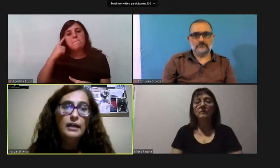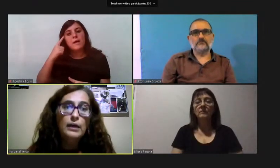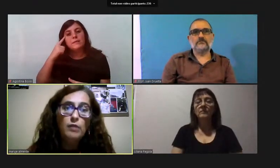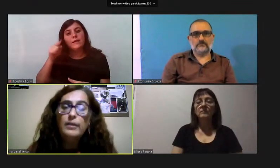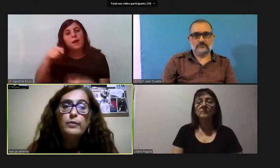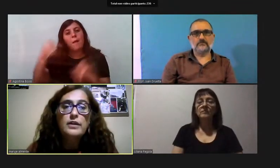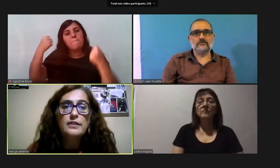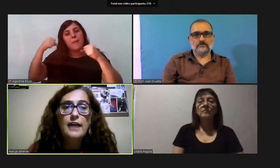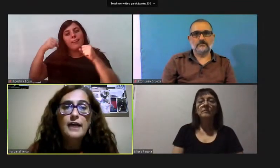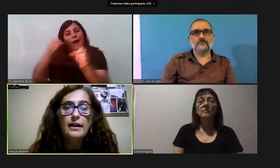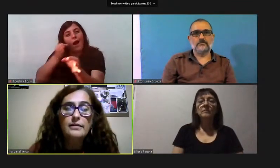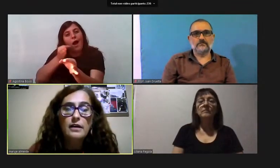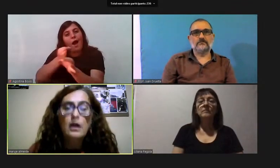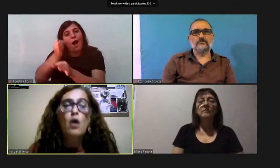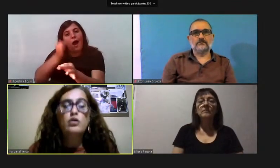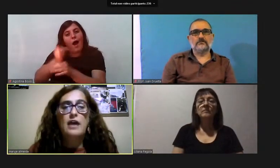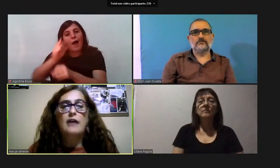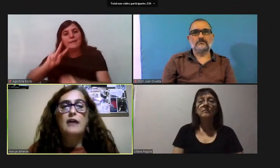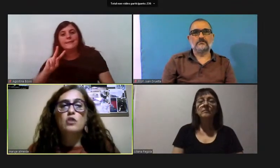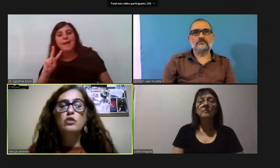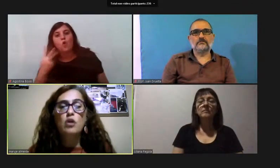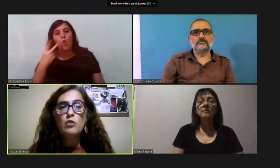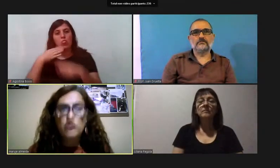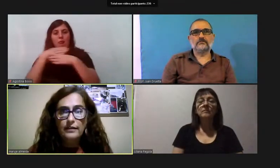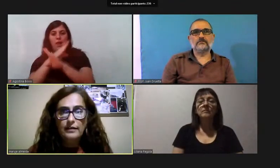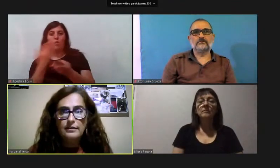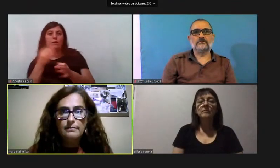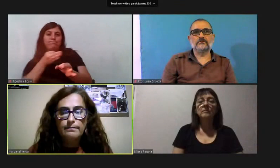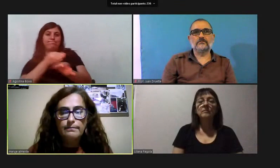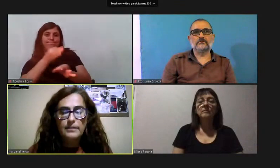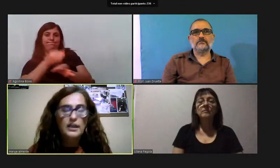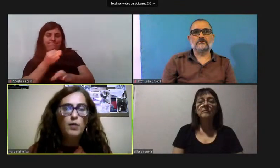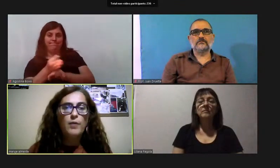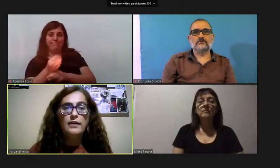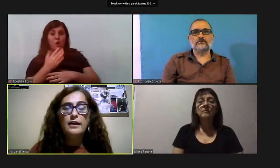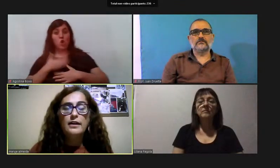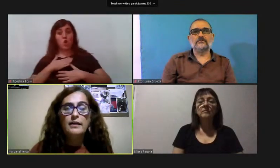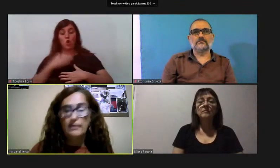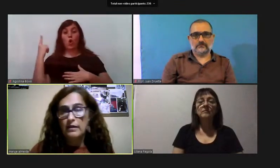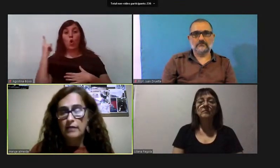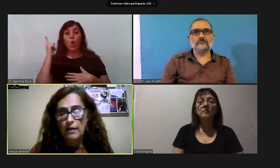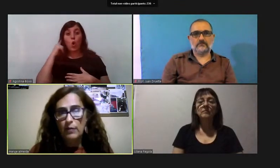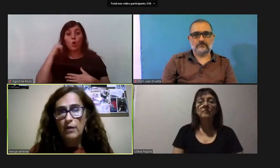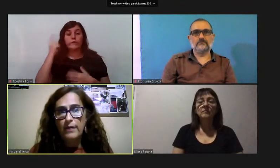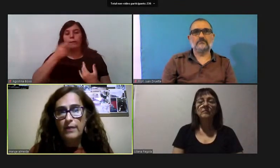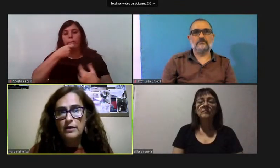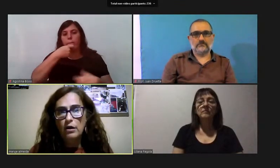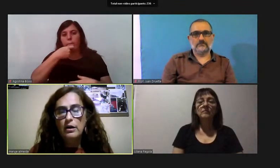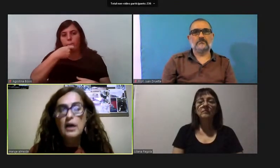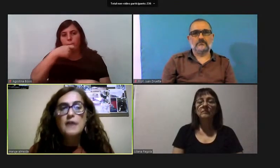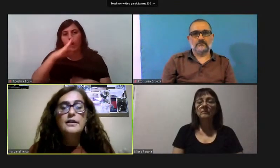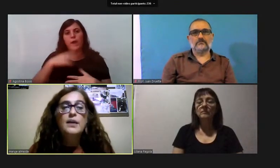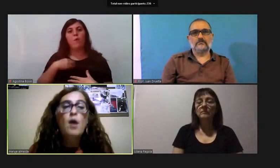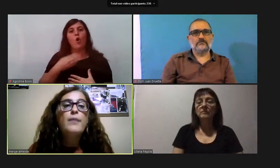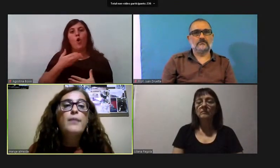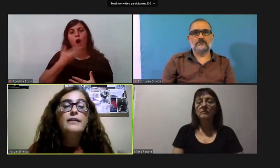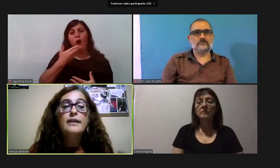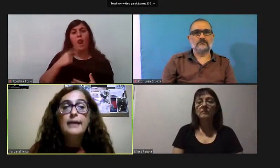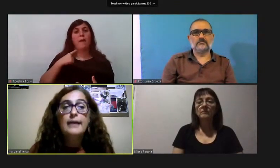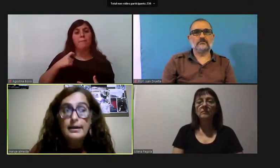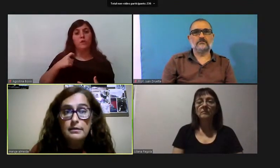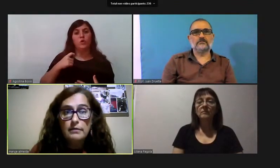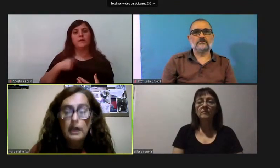segunda lengua para poder enseñarles. O sea, nosotros como oyentes, si queremos aprender y hablamos español, si queremos